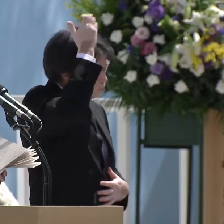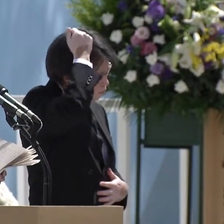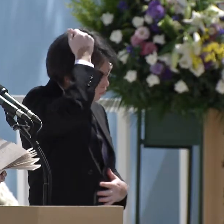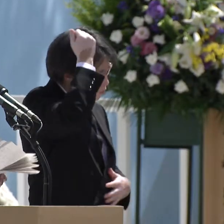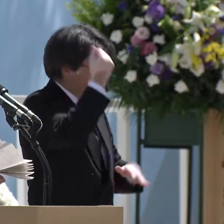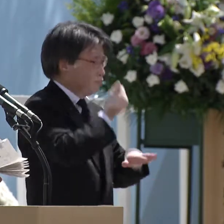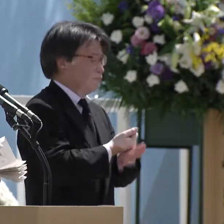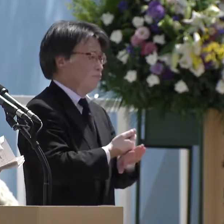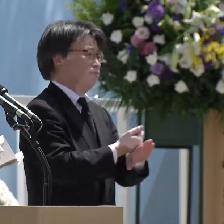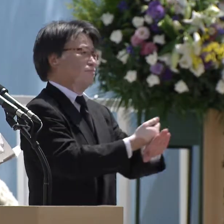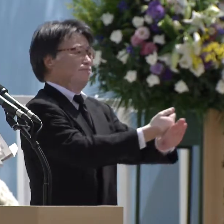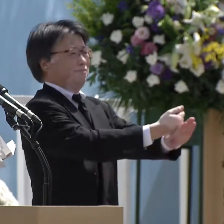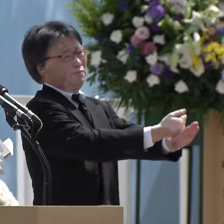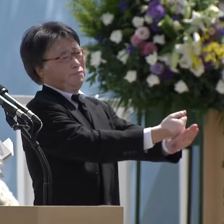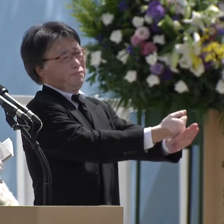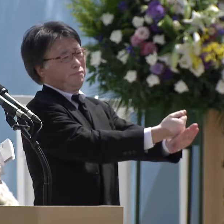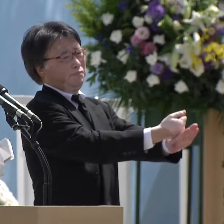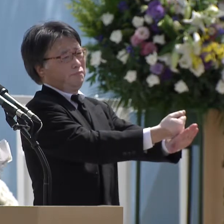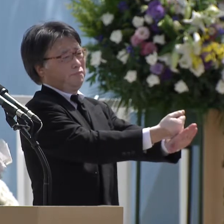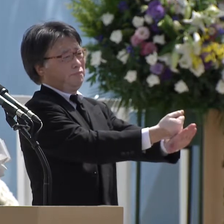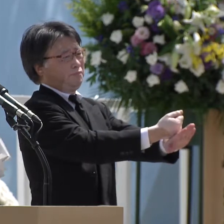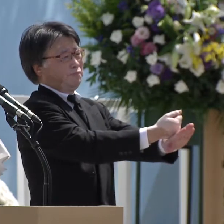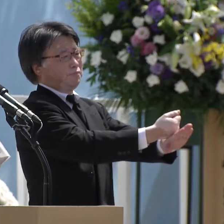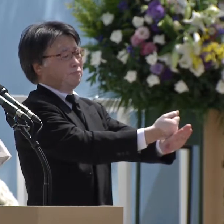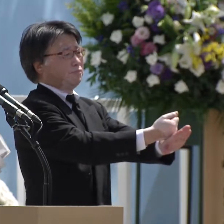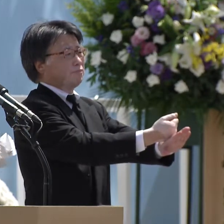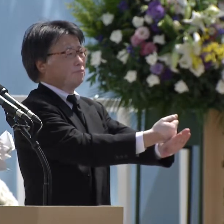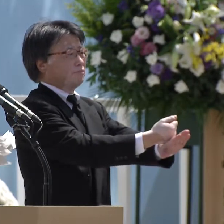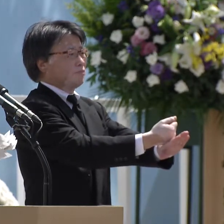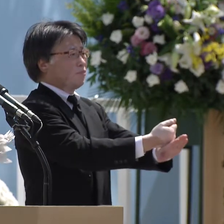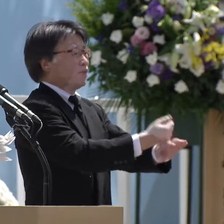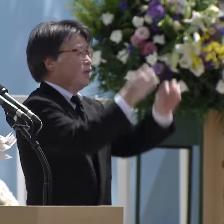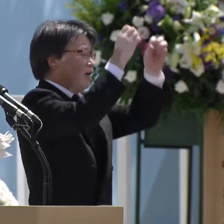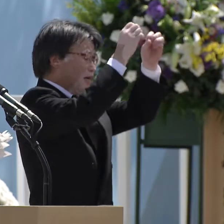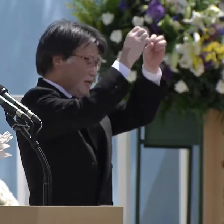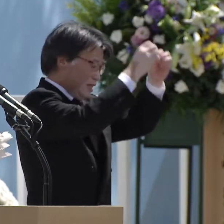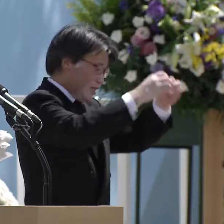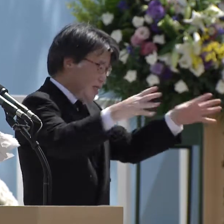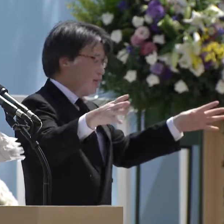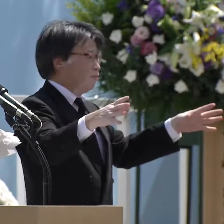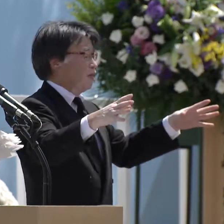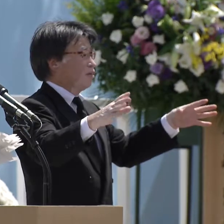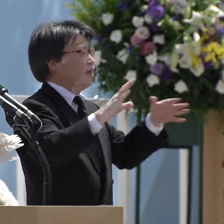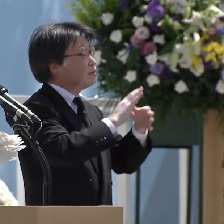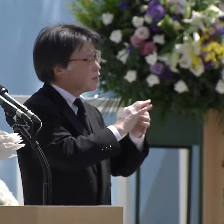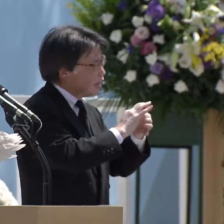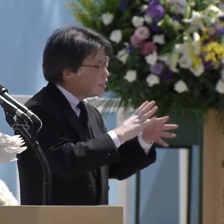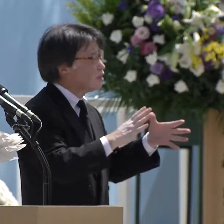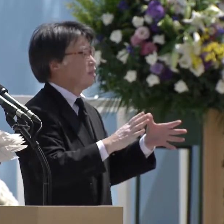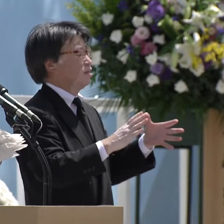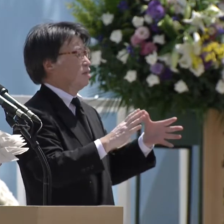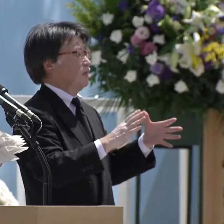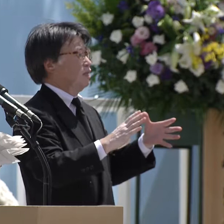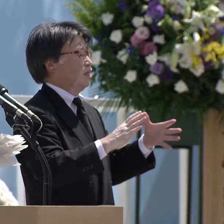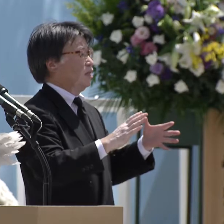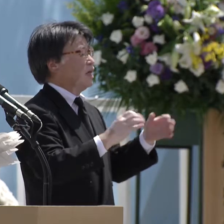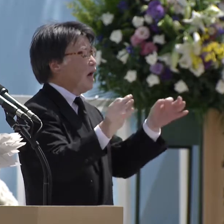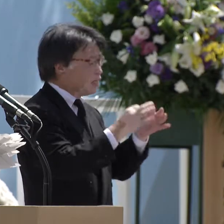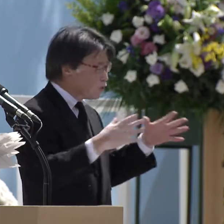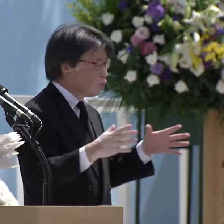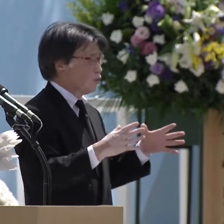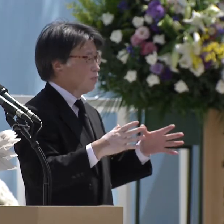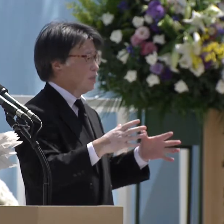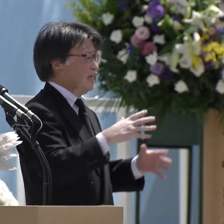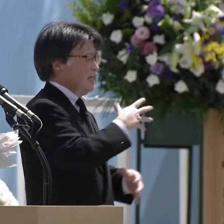から消し去ることはできません。原爆は全く無差別に、短時日に